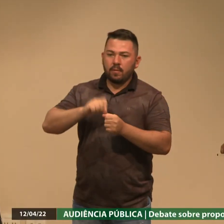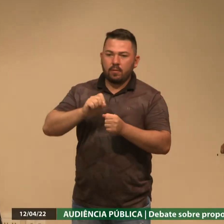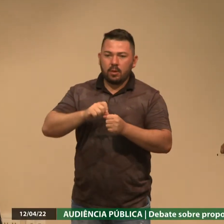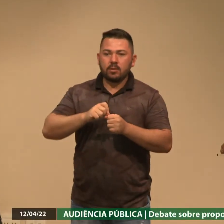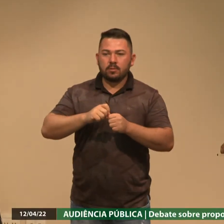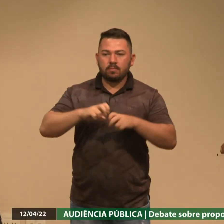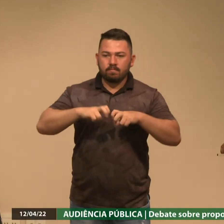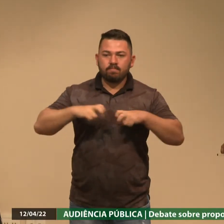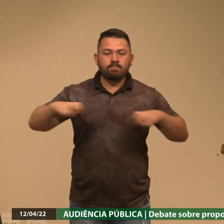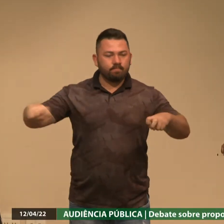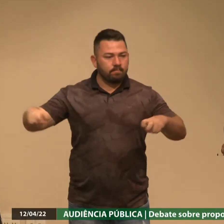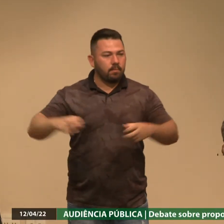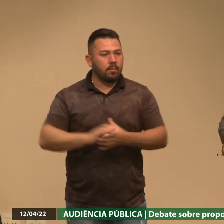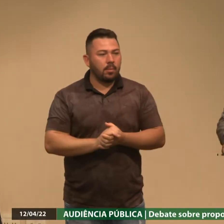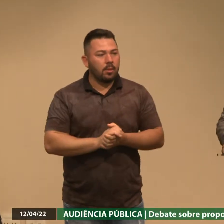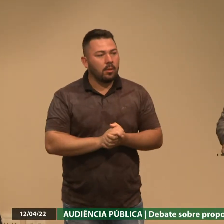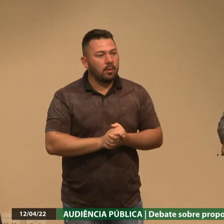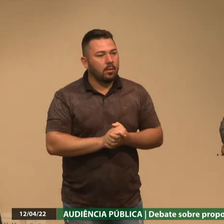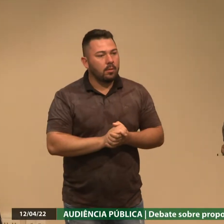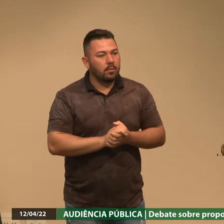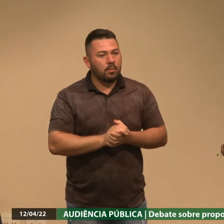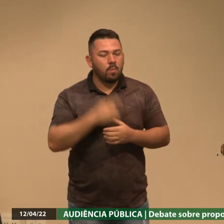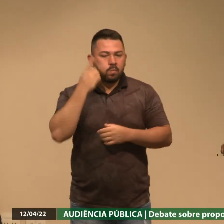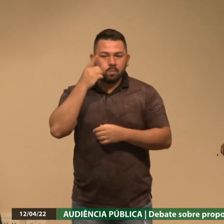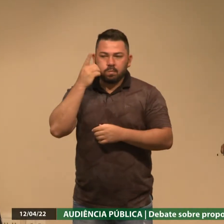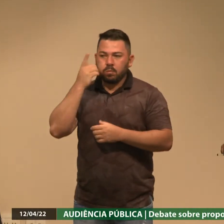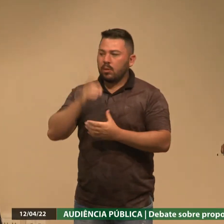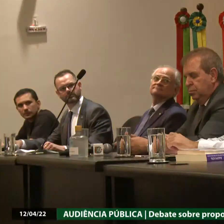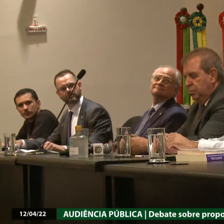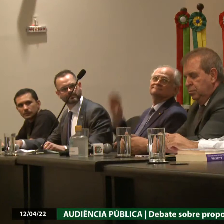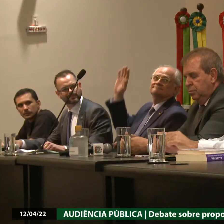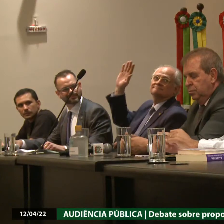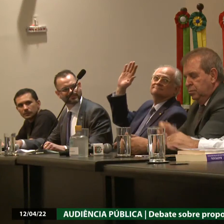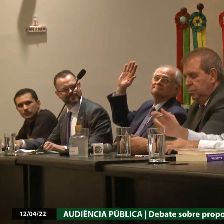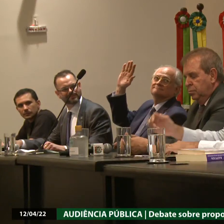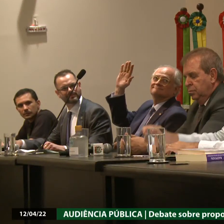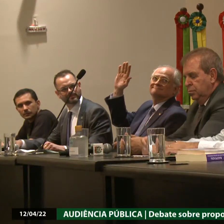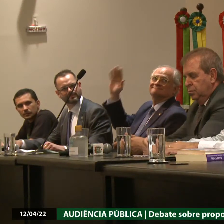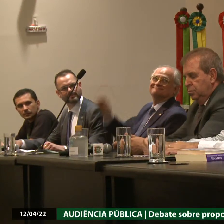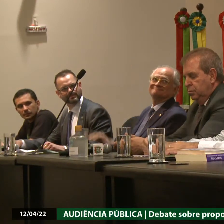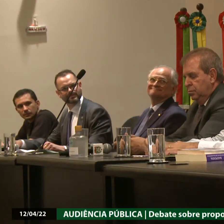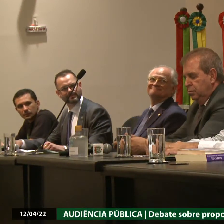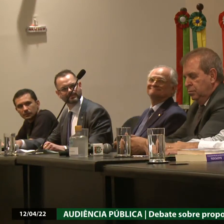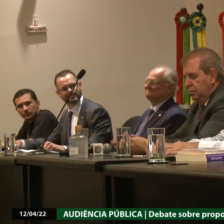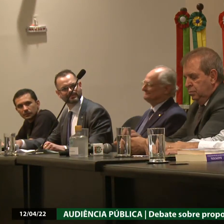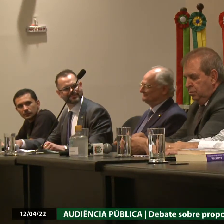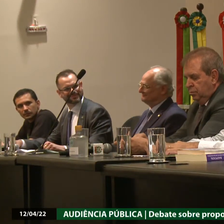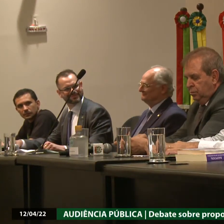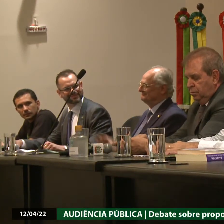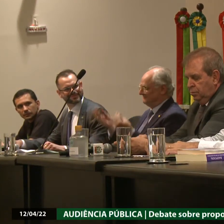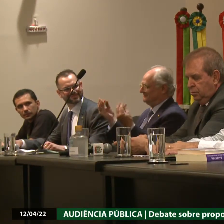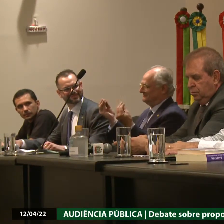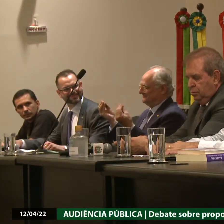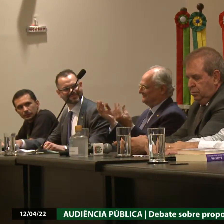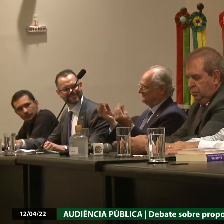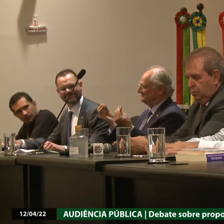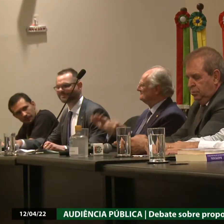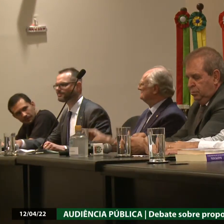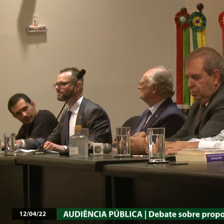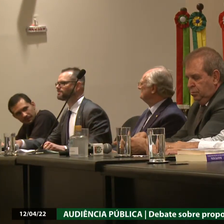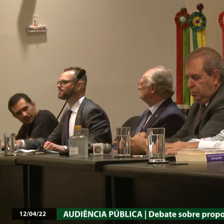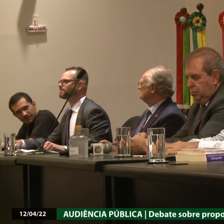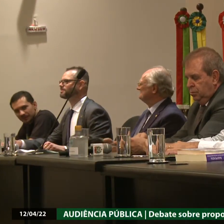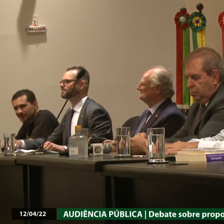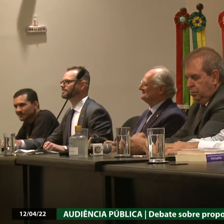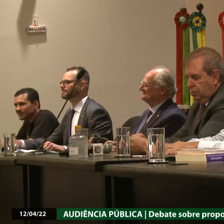de chamar de excelentíssimo senhor deputado estadual Vicente caropreso eu acredito que já encontrou muitos rostinhos conhecidos aí